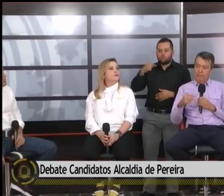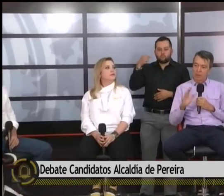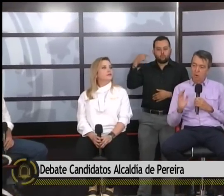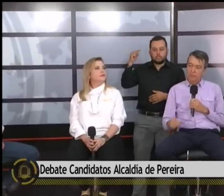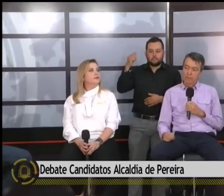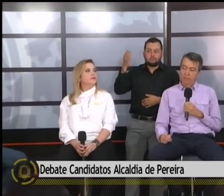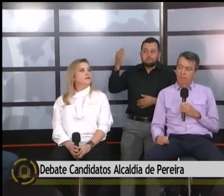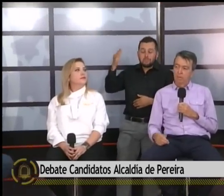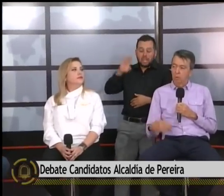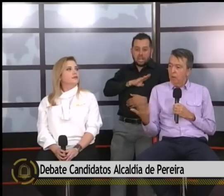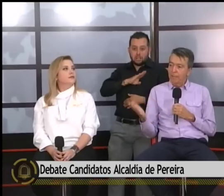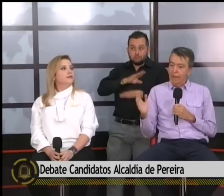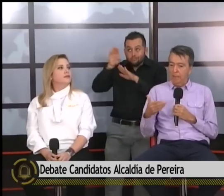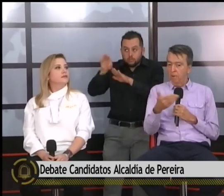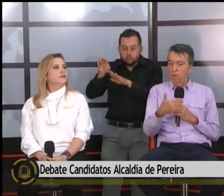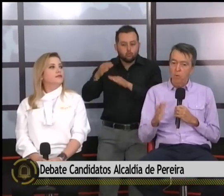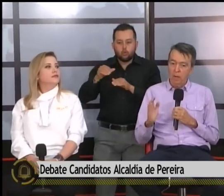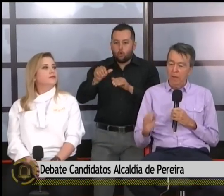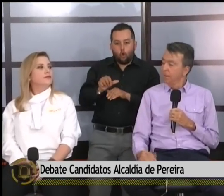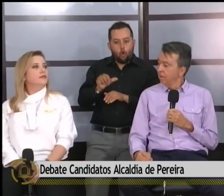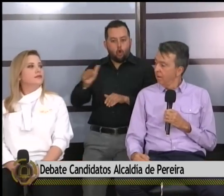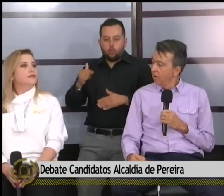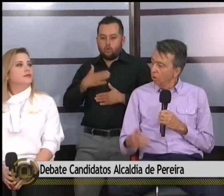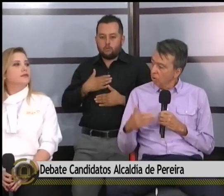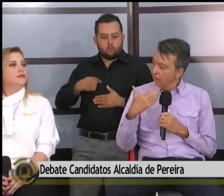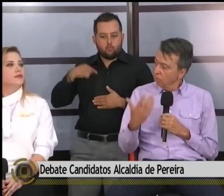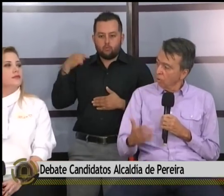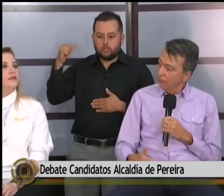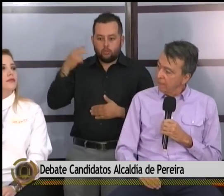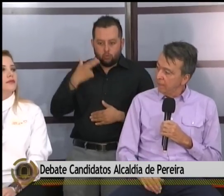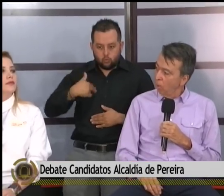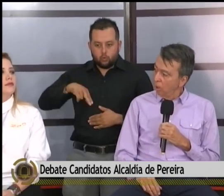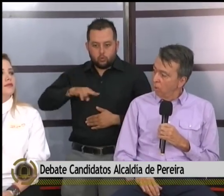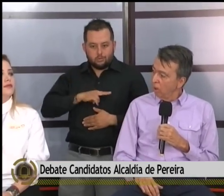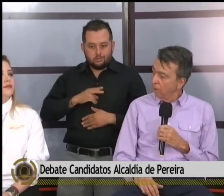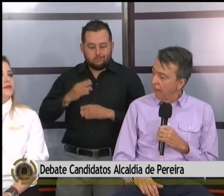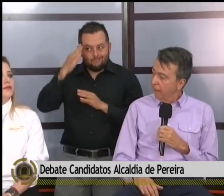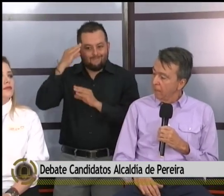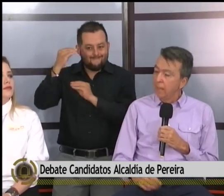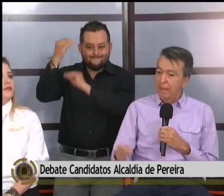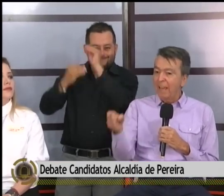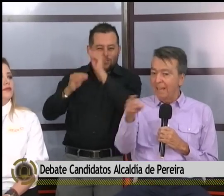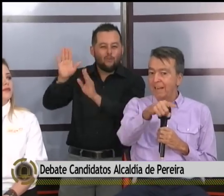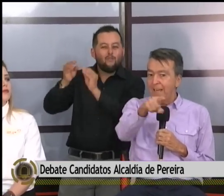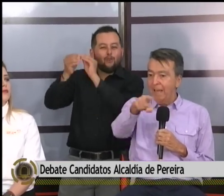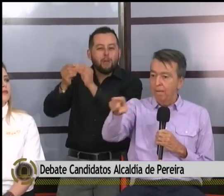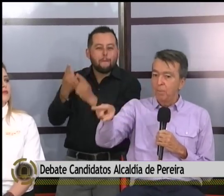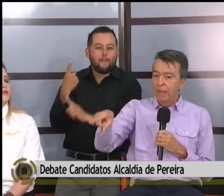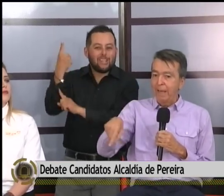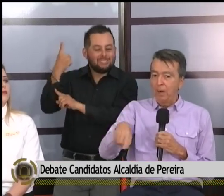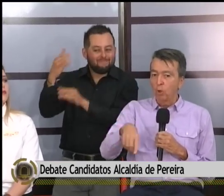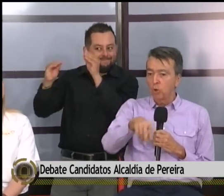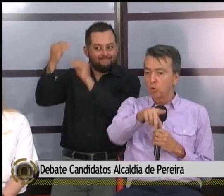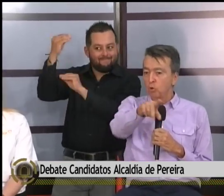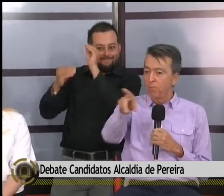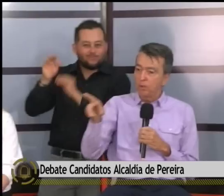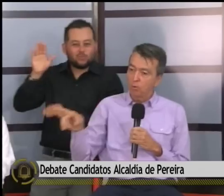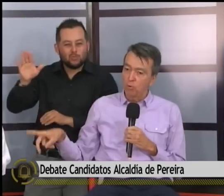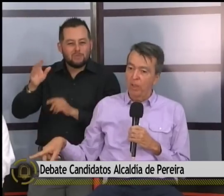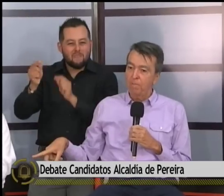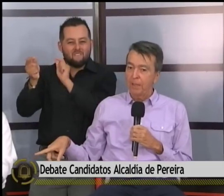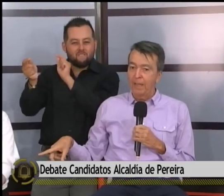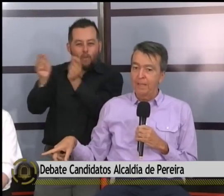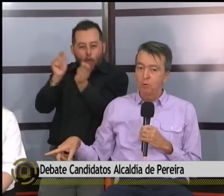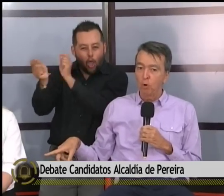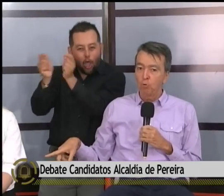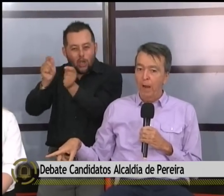alcaldes anteriores. Yo soy alternativa, lo he dicho acá. Nosotros estamos contra este modelo neoliberal que es el que generó todos esos conflictos que